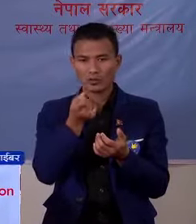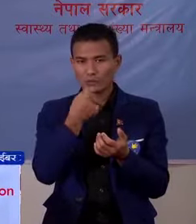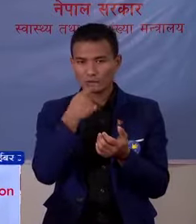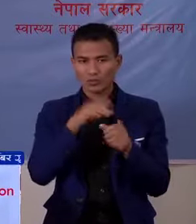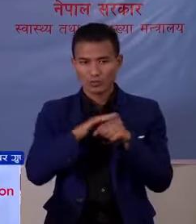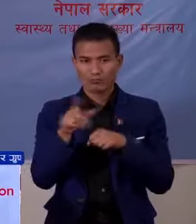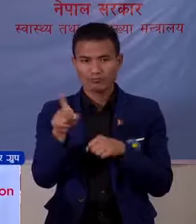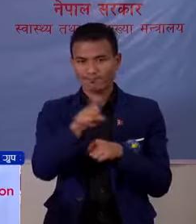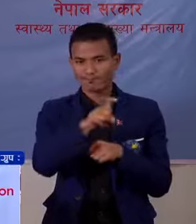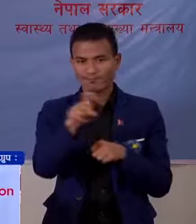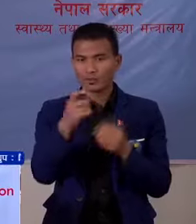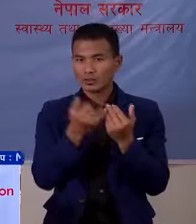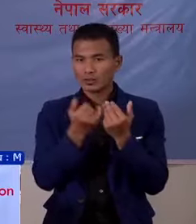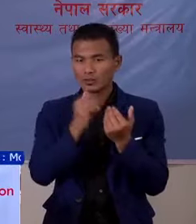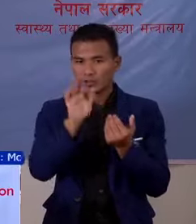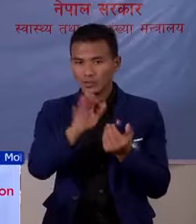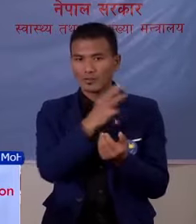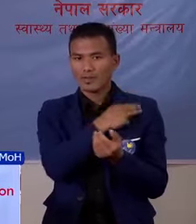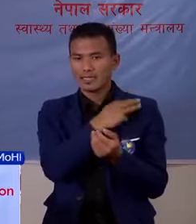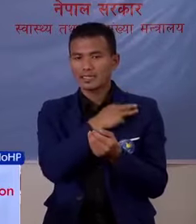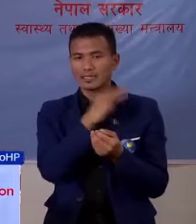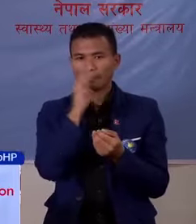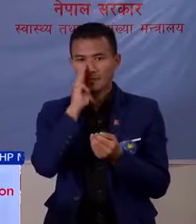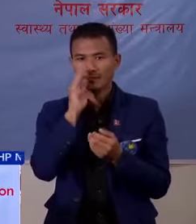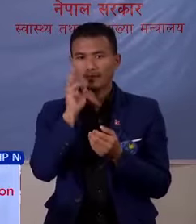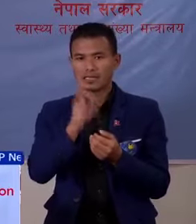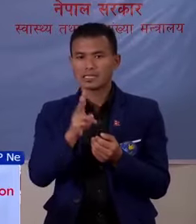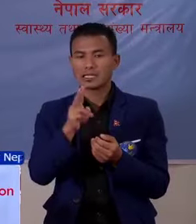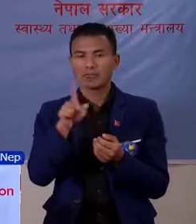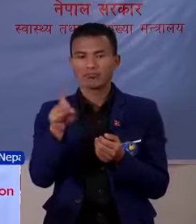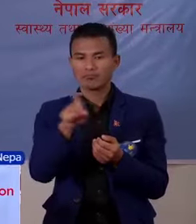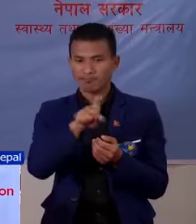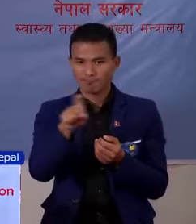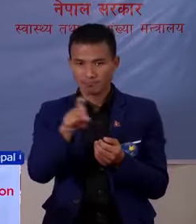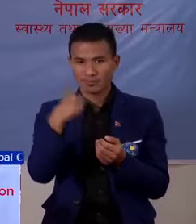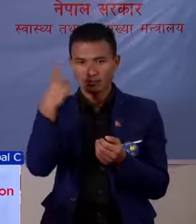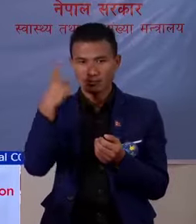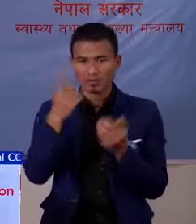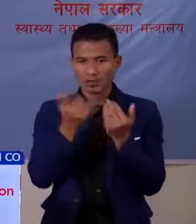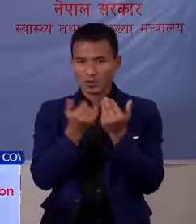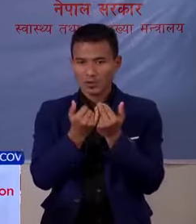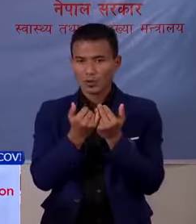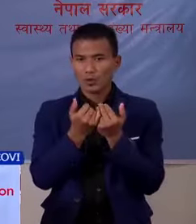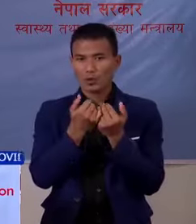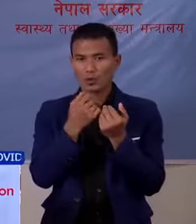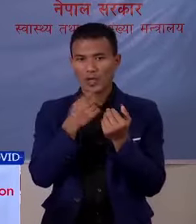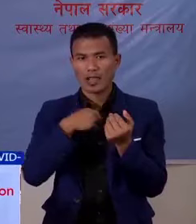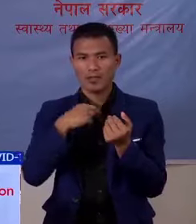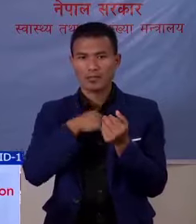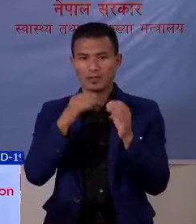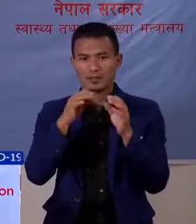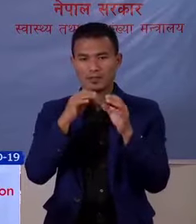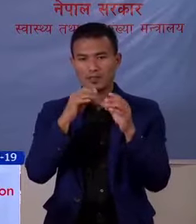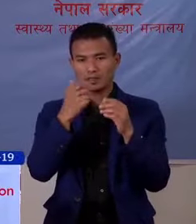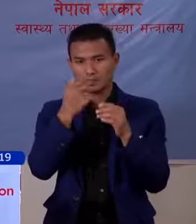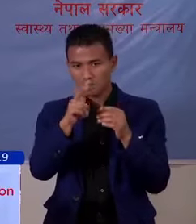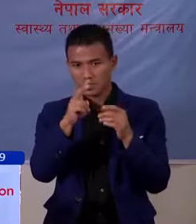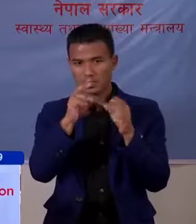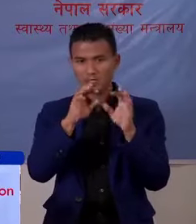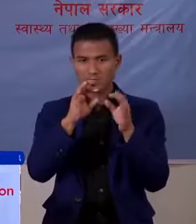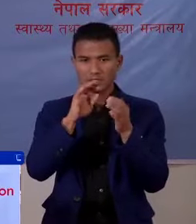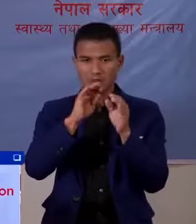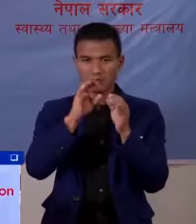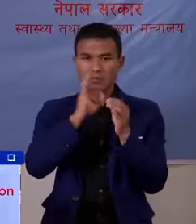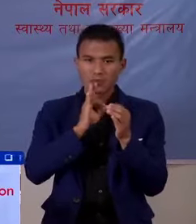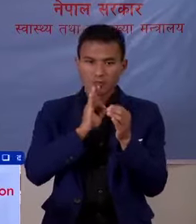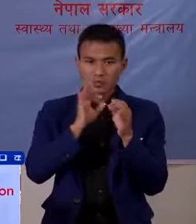छन्। मानिसमै यस्ता कीटनाशक झोलहरू छरेको दृश्य पनि सञ्चार माध्यम र सामाजिक सञ्जालमा